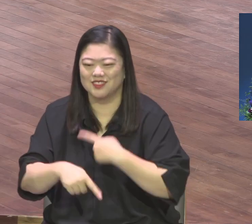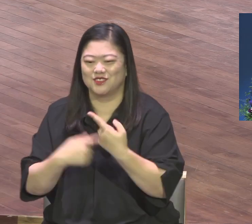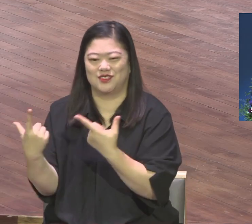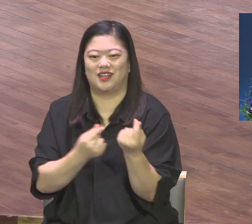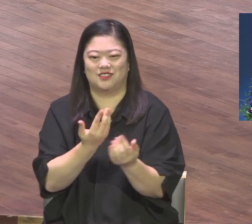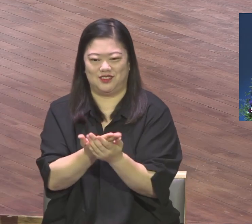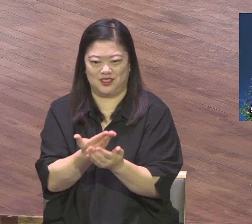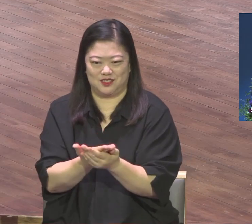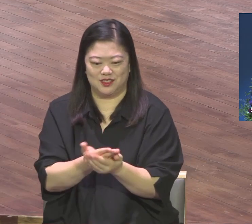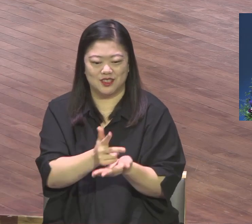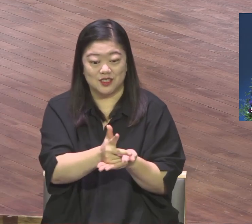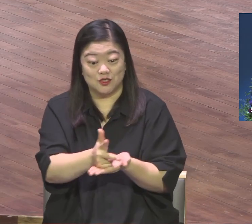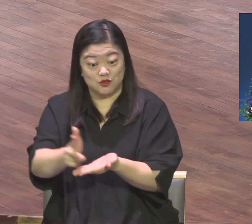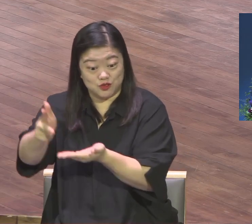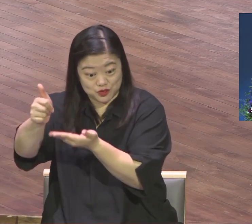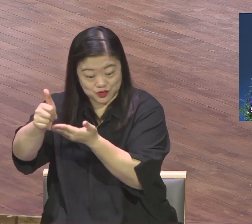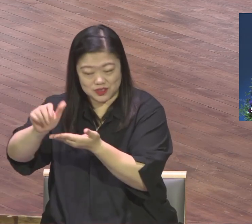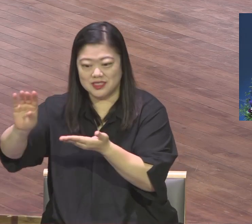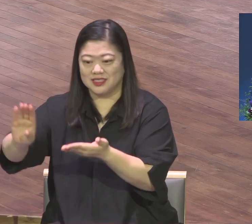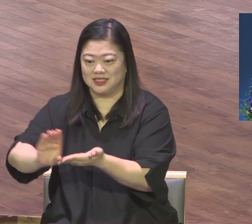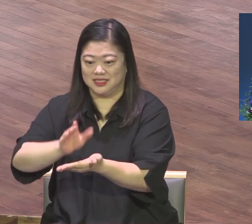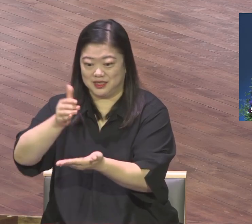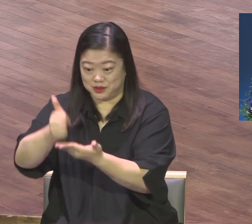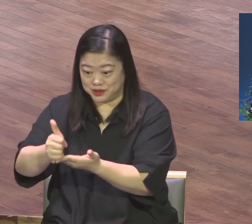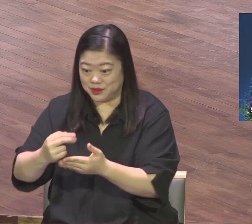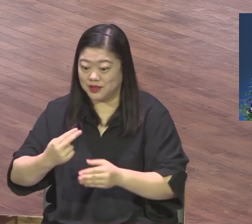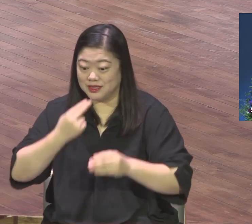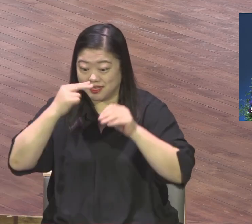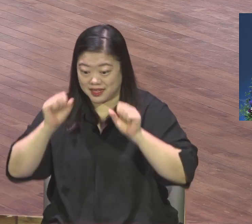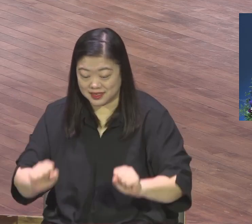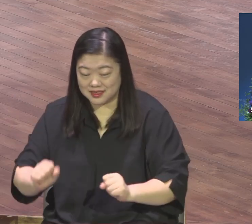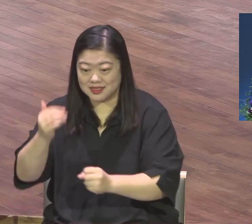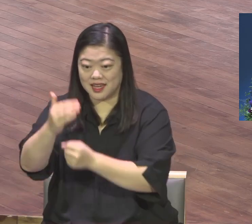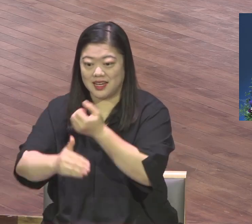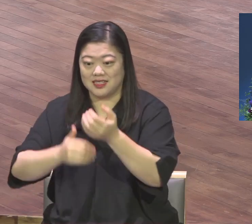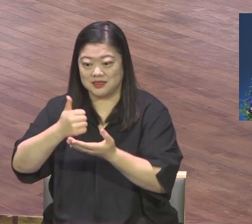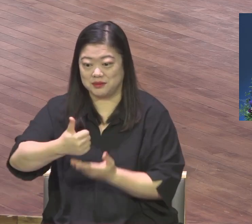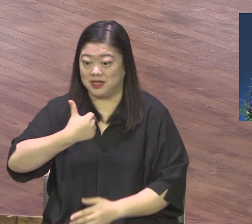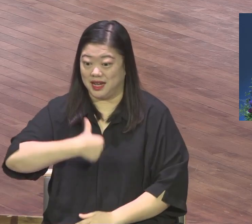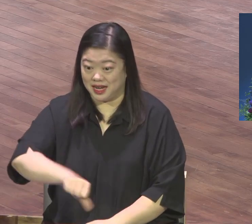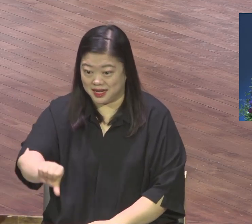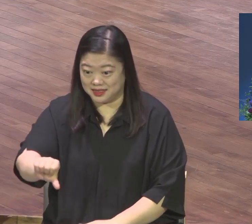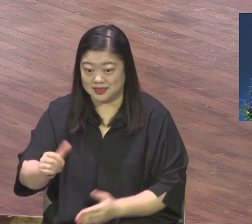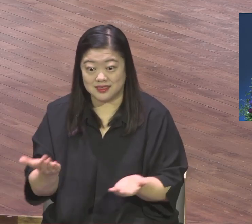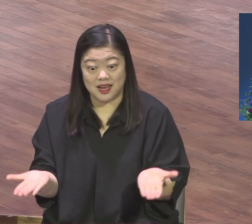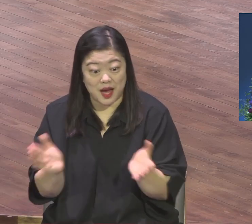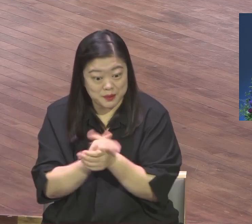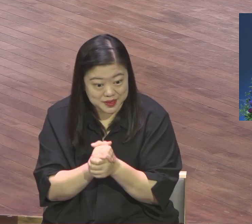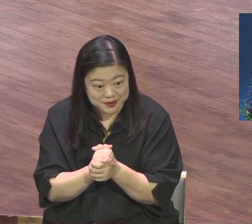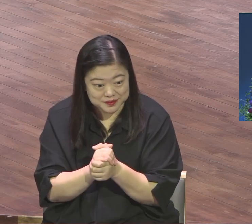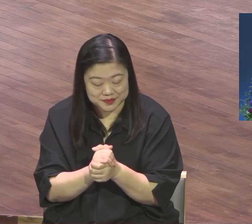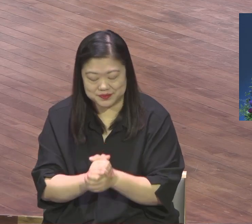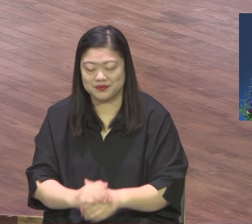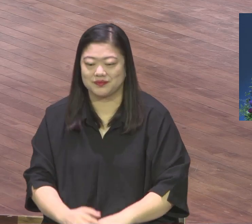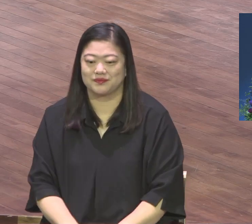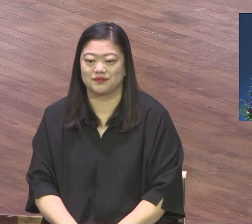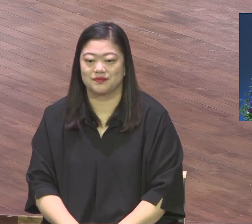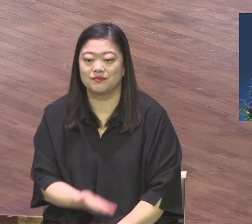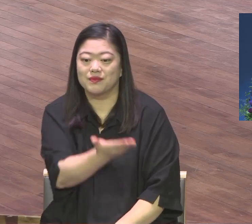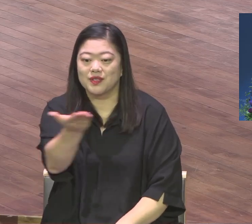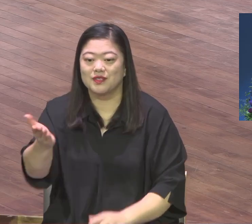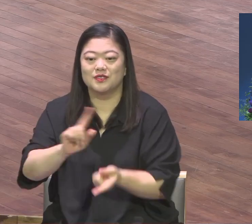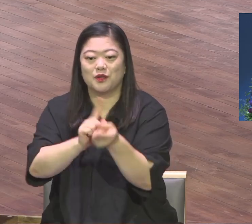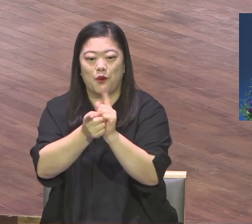주는 그리스도시요 살아계신 하나님의 아들이십니다. 아멘. 우리 해외 신도들도 같이